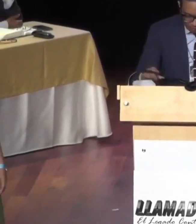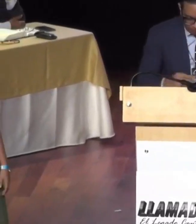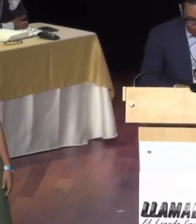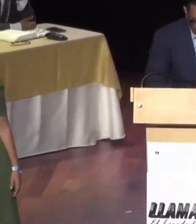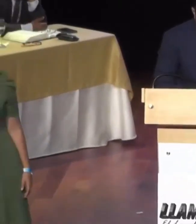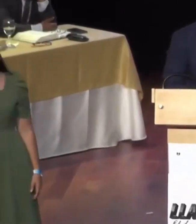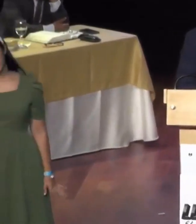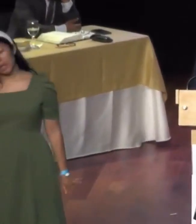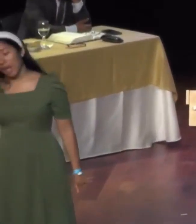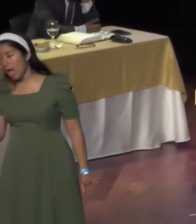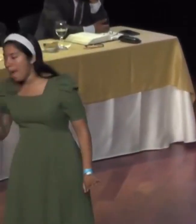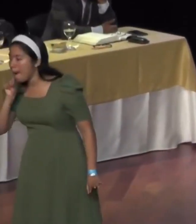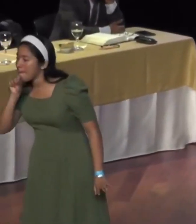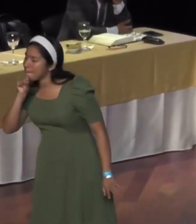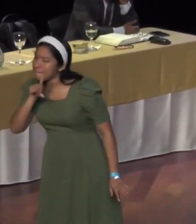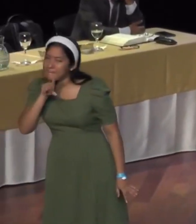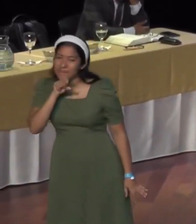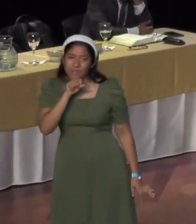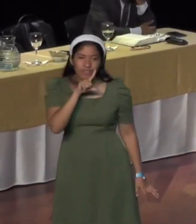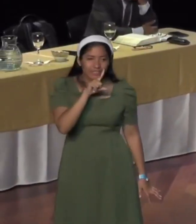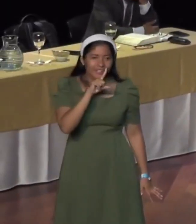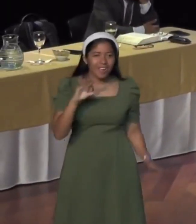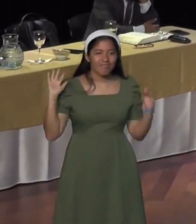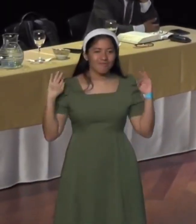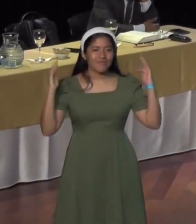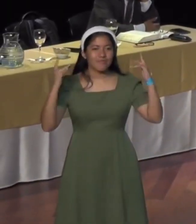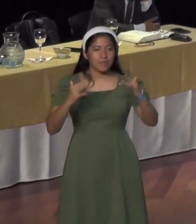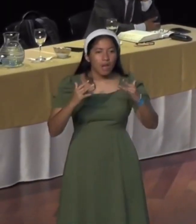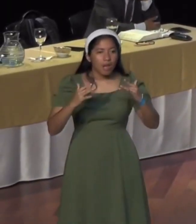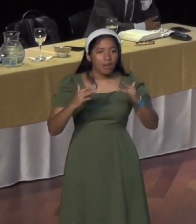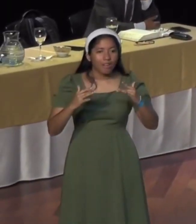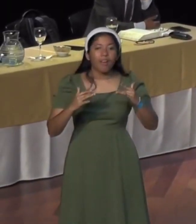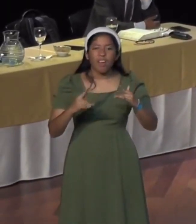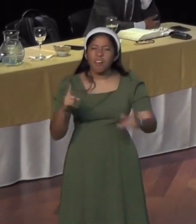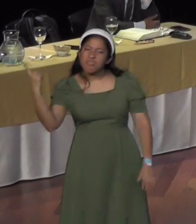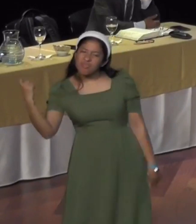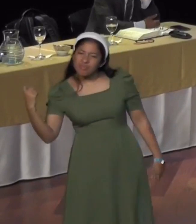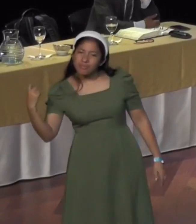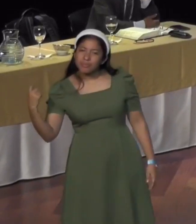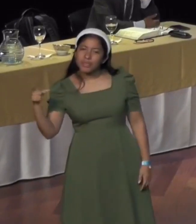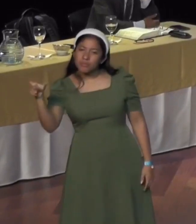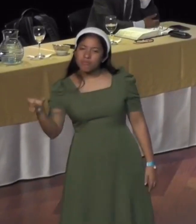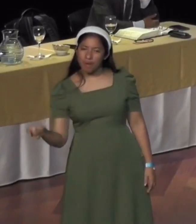La pregunta para este congreso es, ¿ha quedado alguien más?